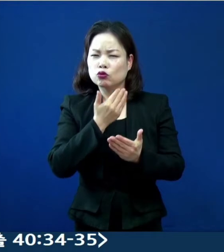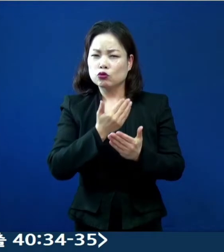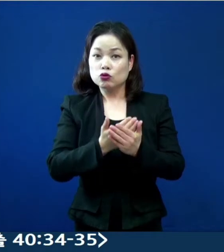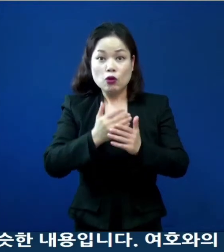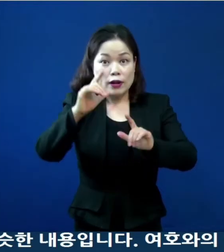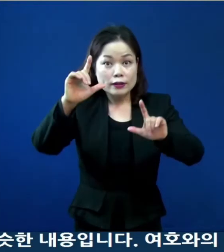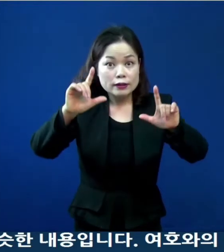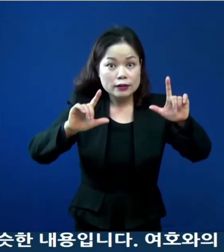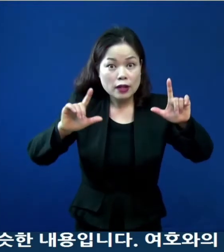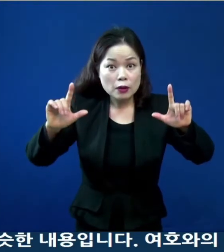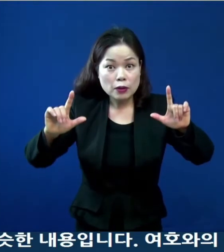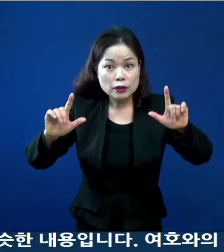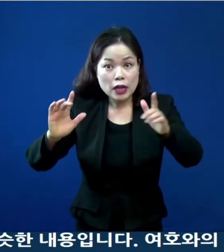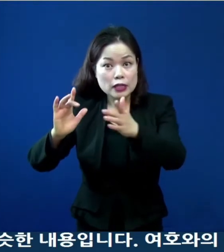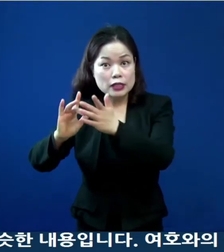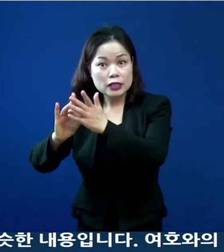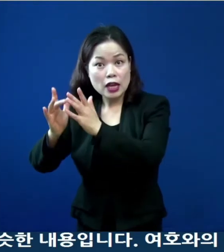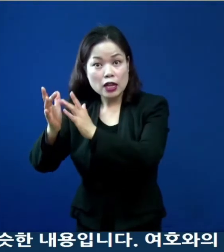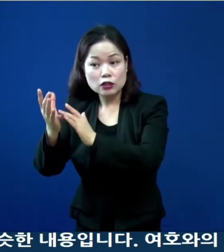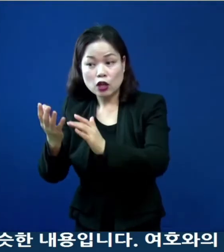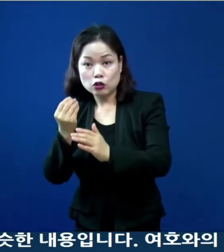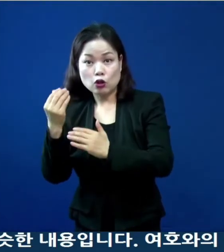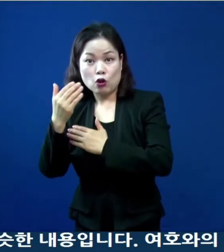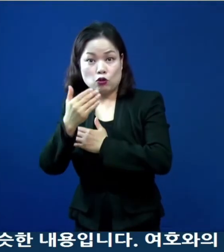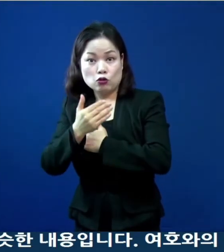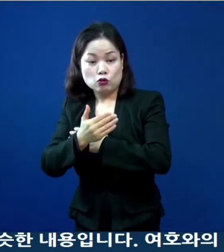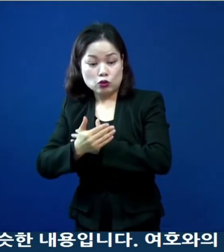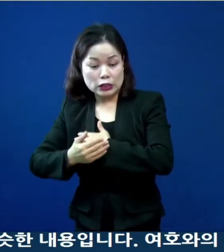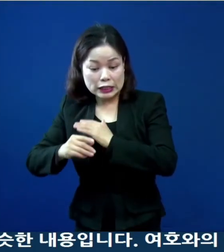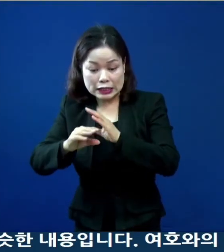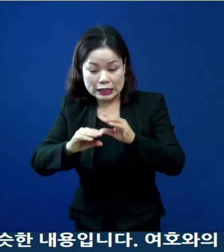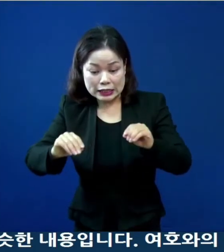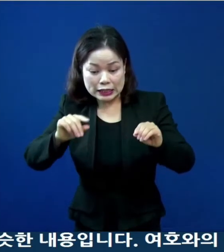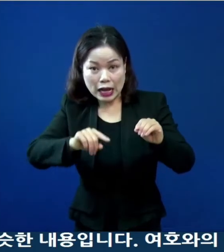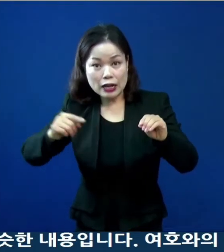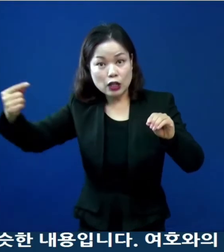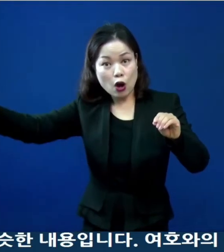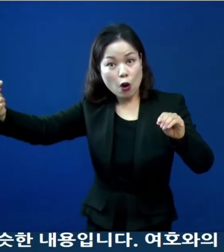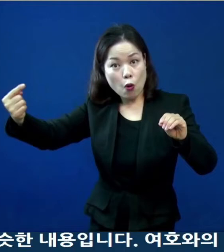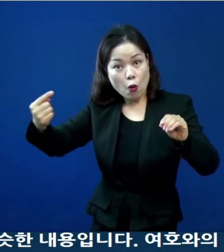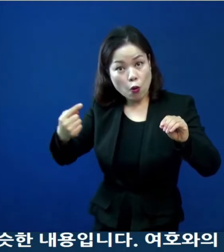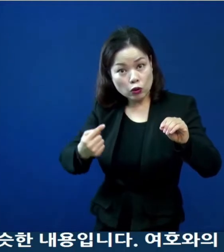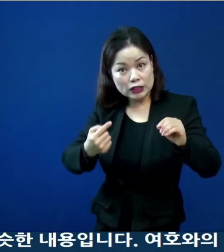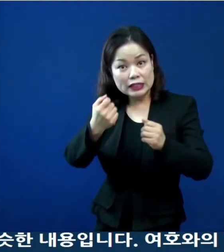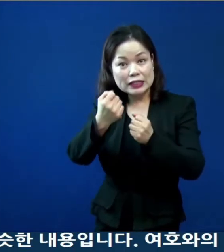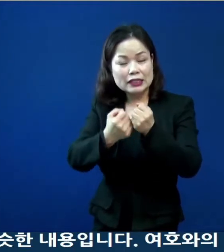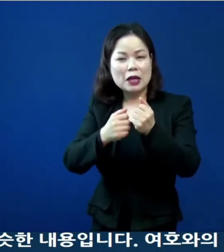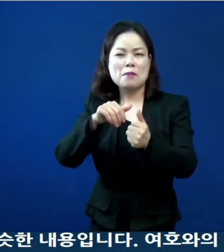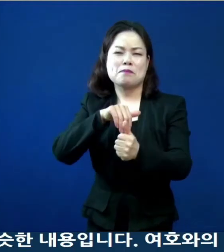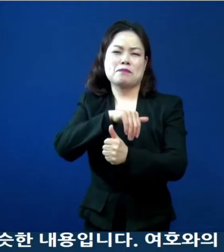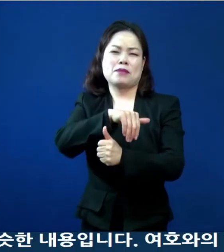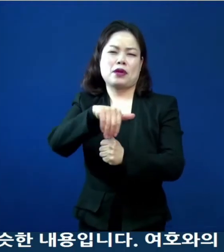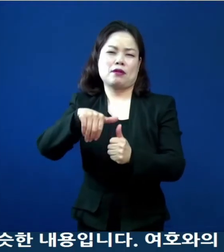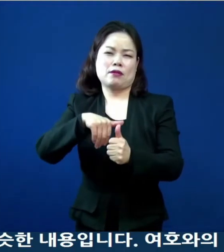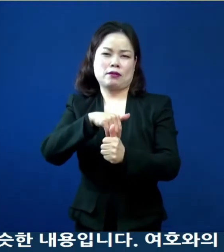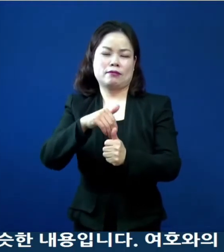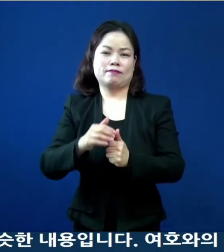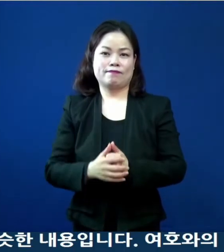장면을 예수님이 성육신 하셔서 이 땅에 오신 그 모습을 설명하는 배경으로 사용하고 있는